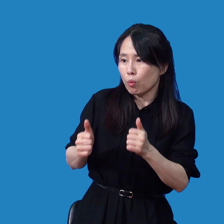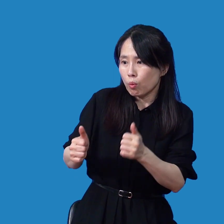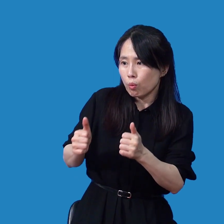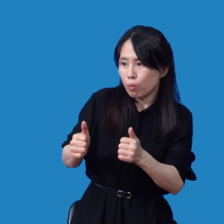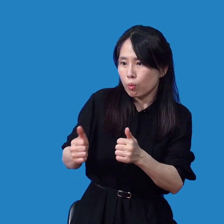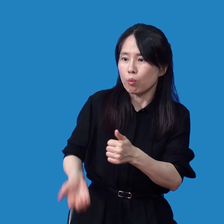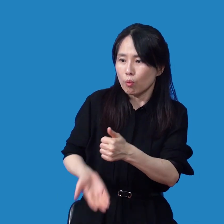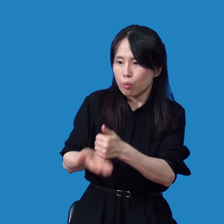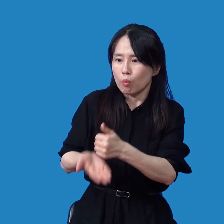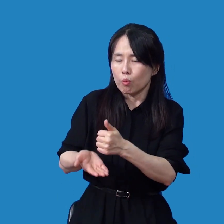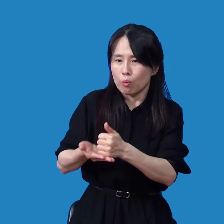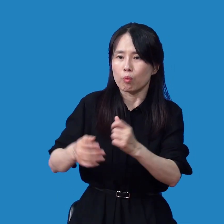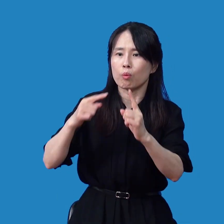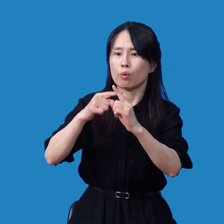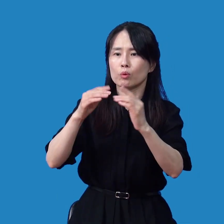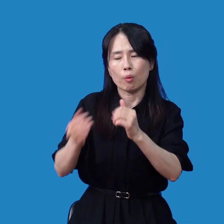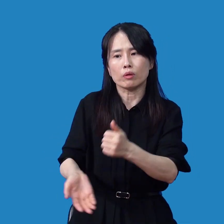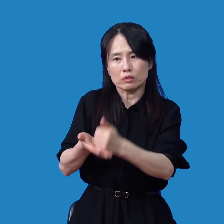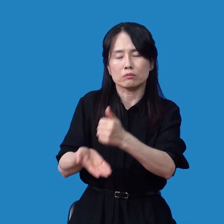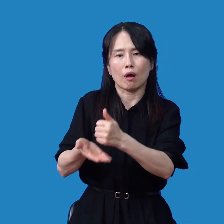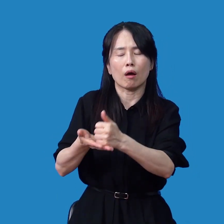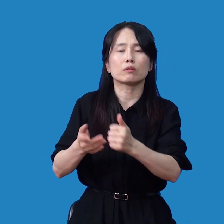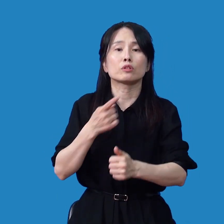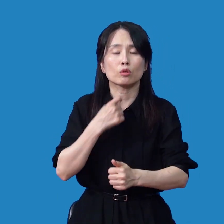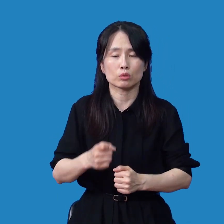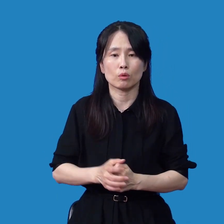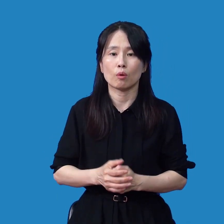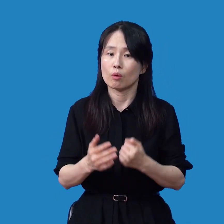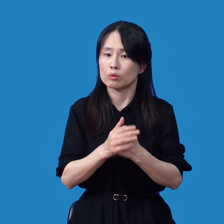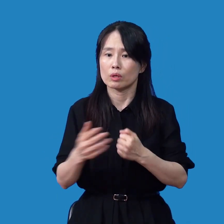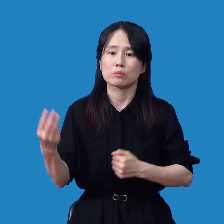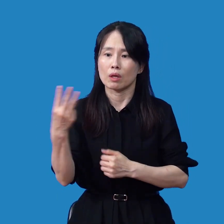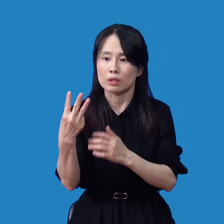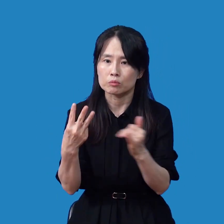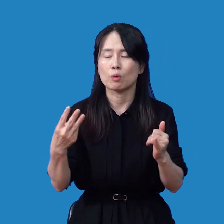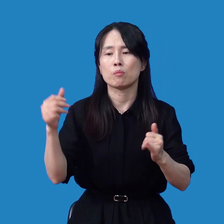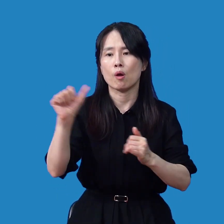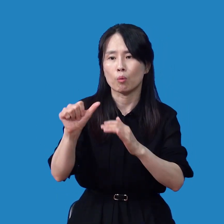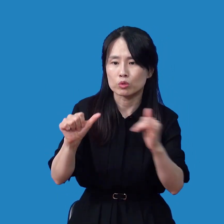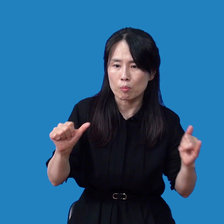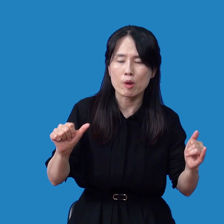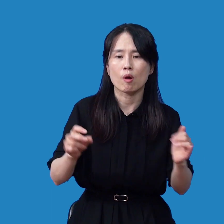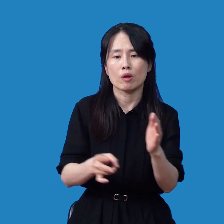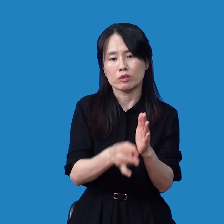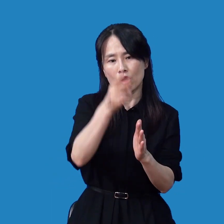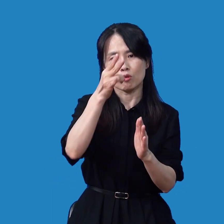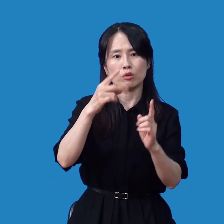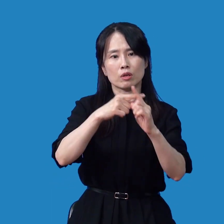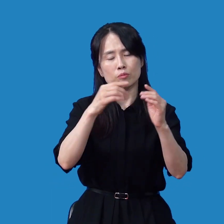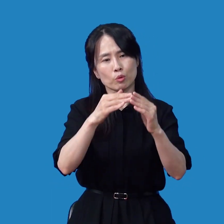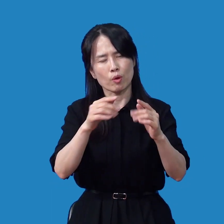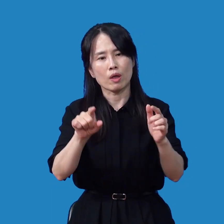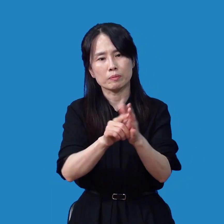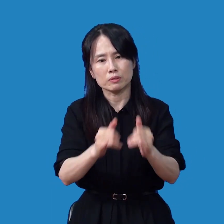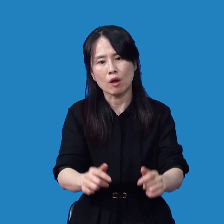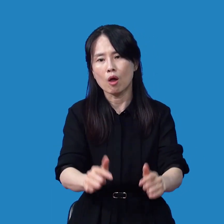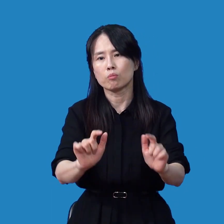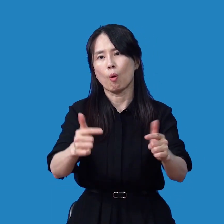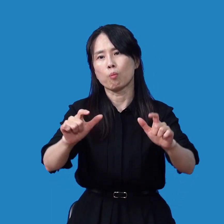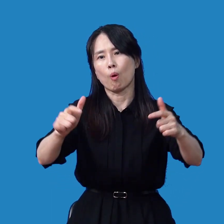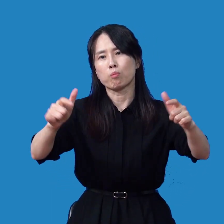교회를 칭송했다고 합니다. 그래서 그냥 3,000명씩 5,000명씩 예루살렘 교회 성도들이 그렇게